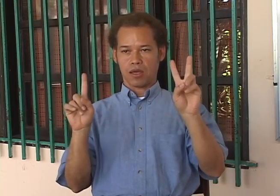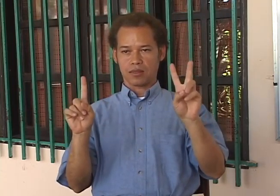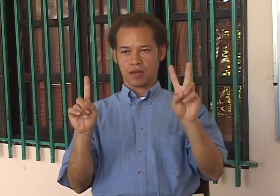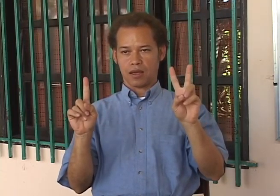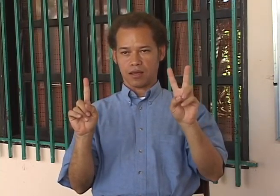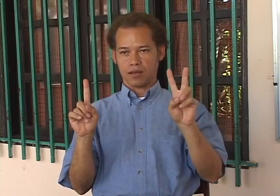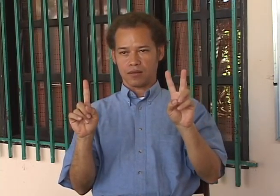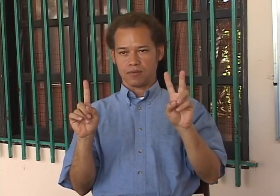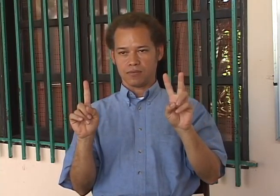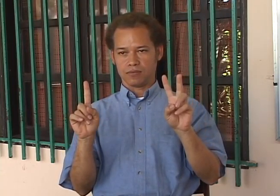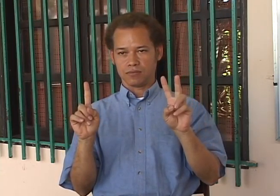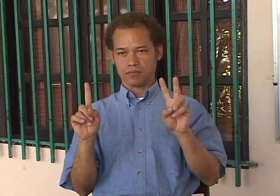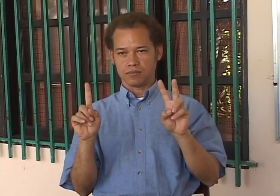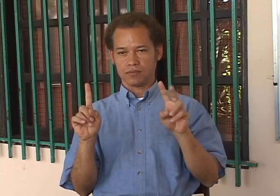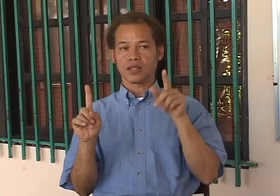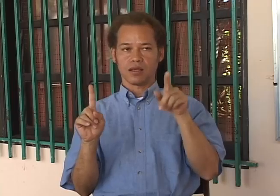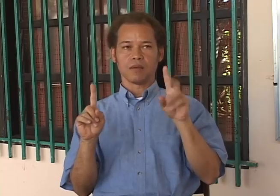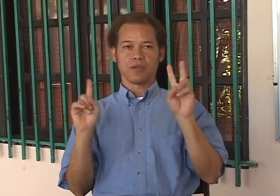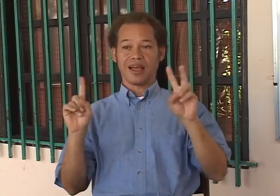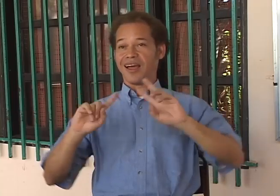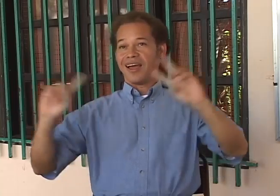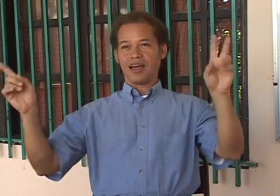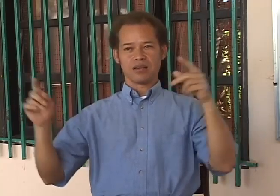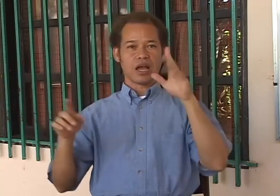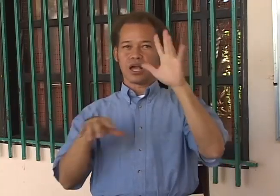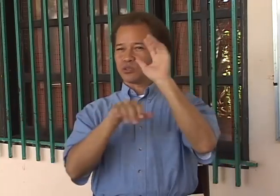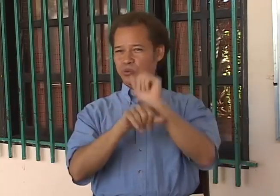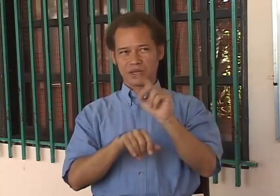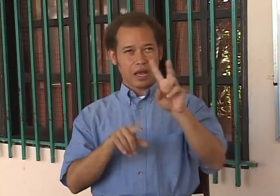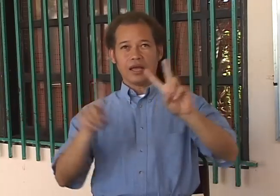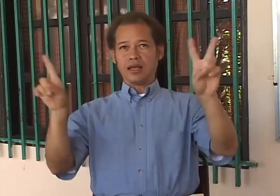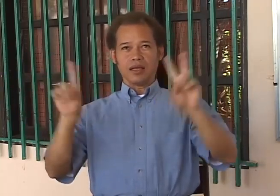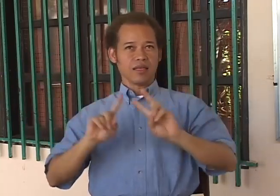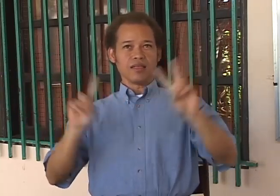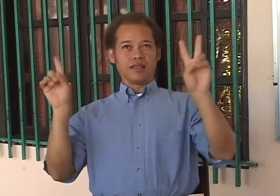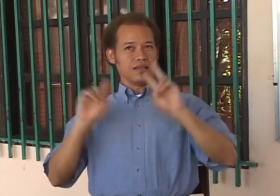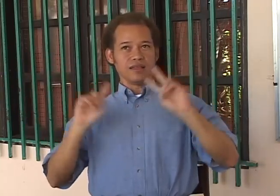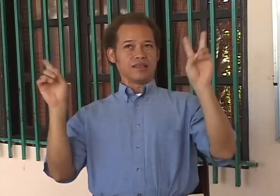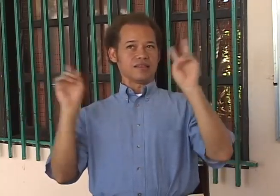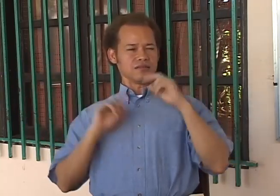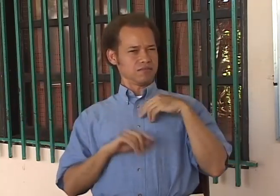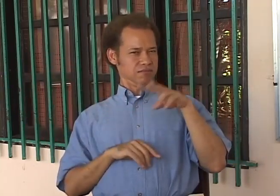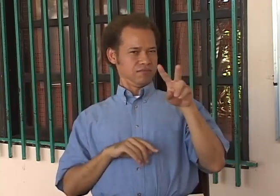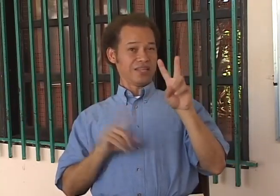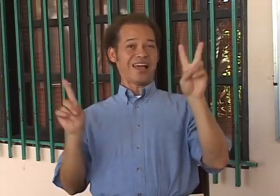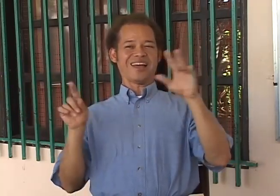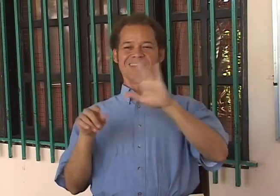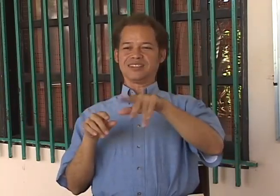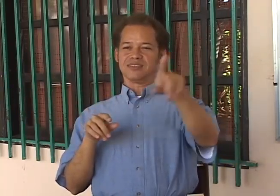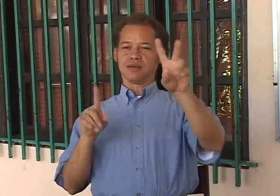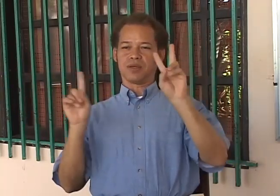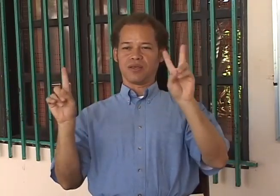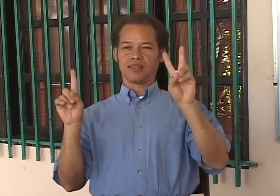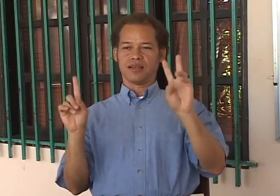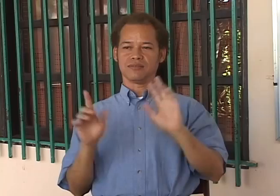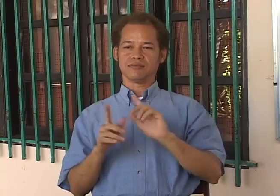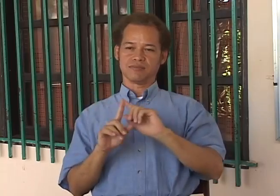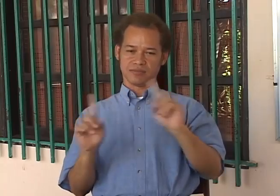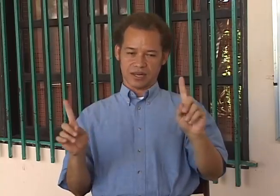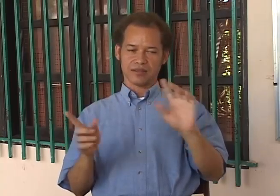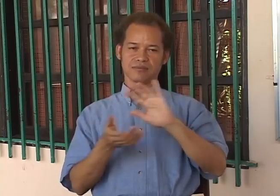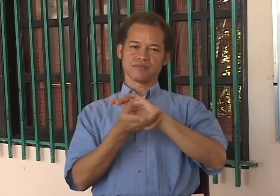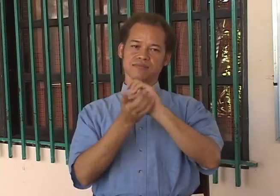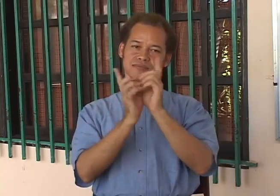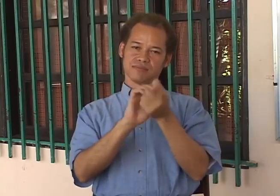casilla en aquel tiempo de las votaciones, para nosotros es el 1 y la V. Entonces ella siempre señalaba así, entonces para nosotros